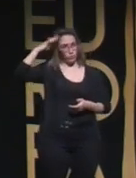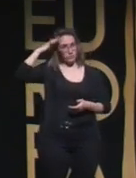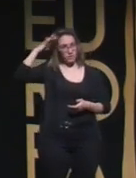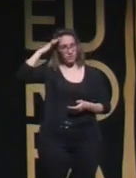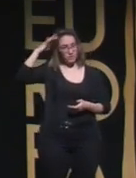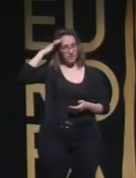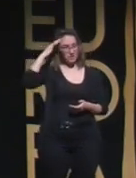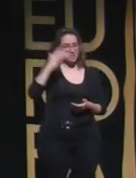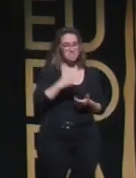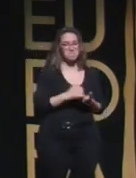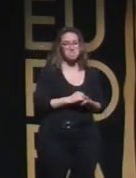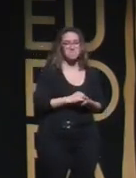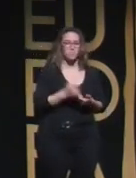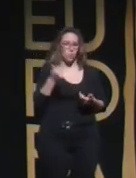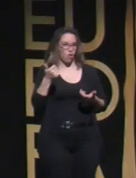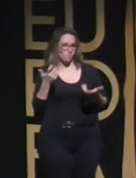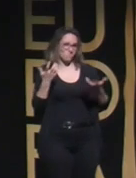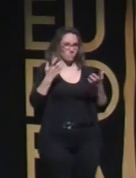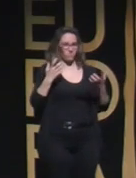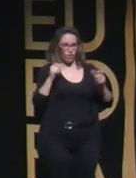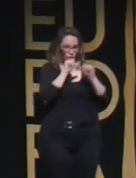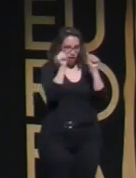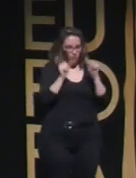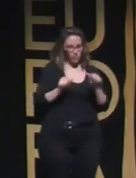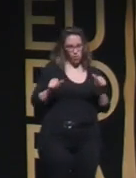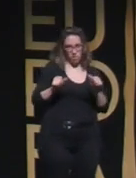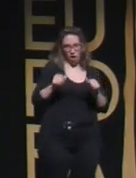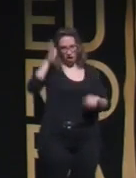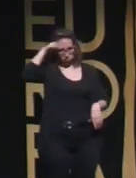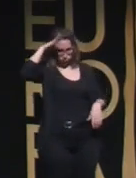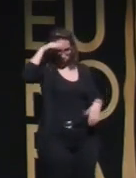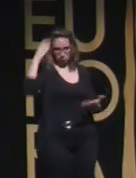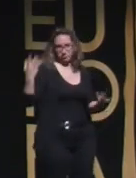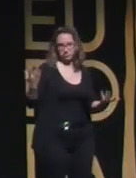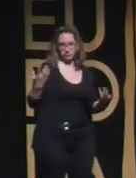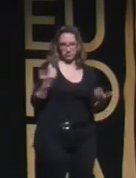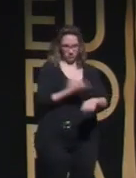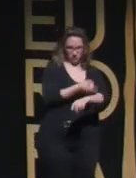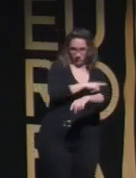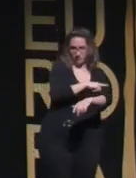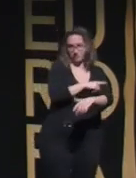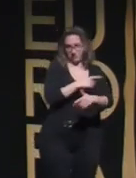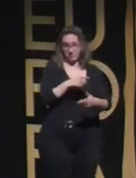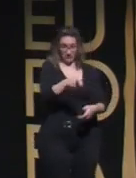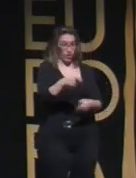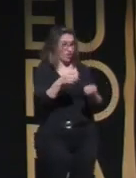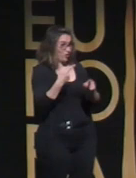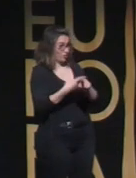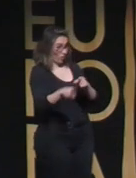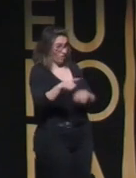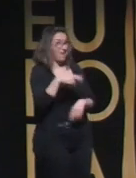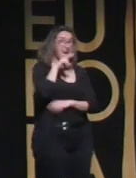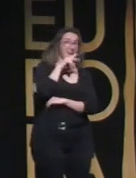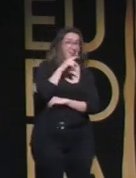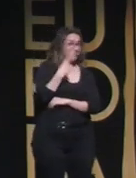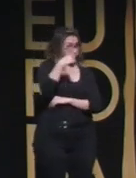¿no? Y su matiz, es verdad, ¿no? Ahí está mi sobrina, su prima, que lo reconoce. Y me